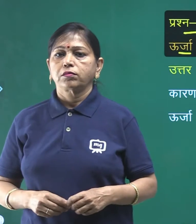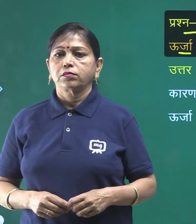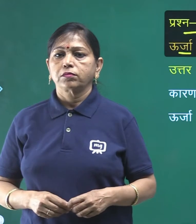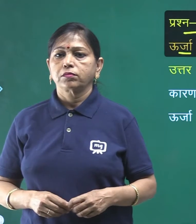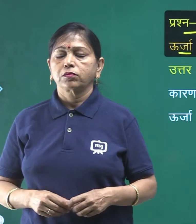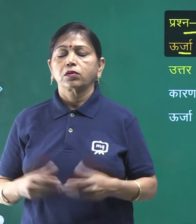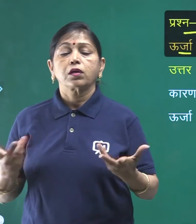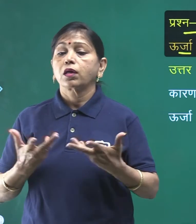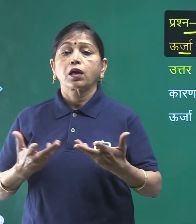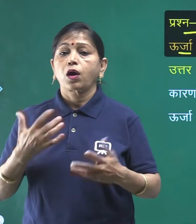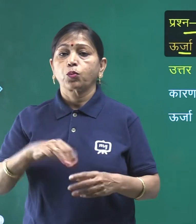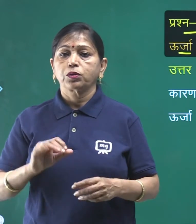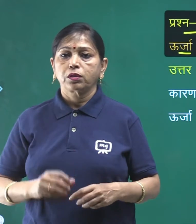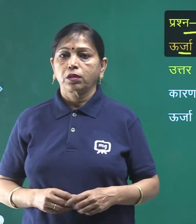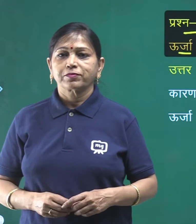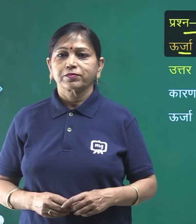क्या होती है?